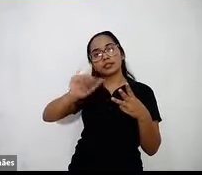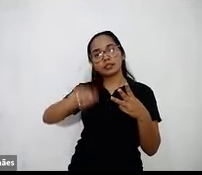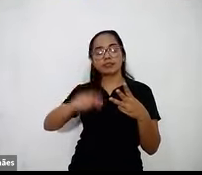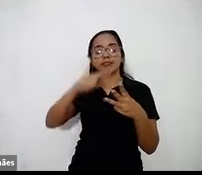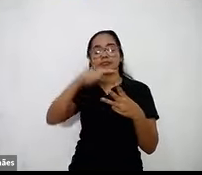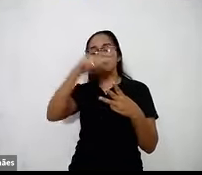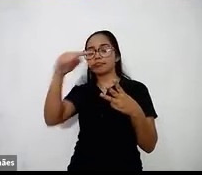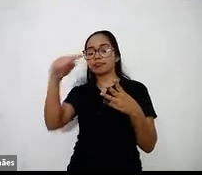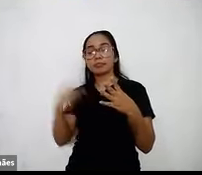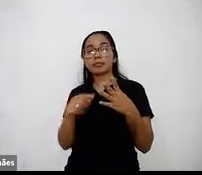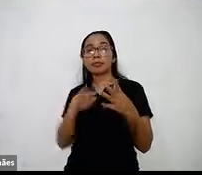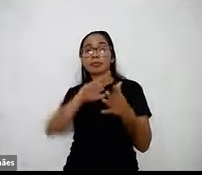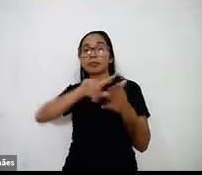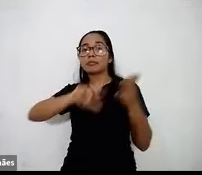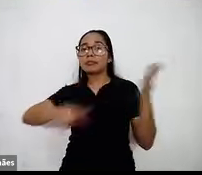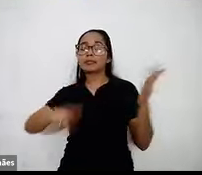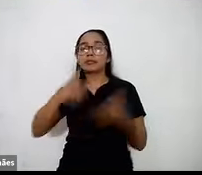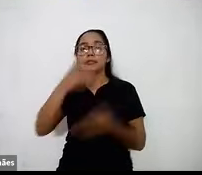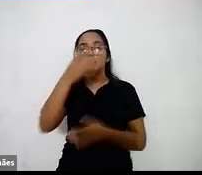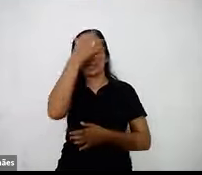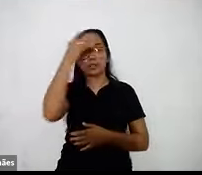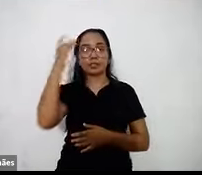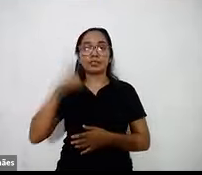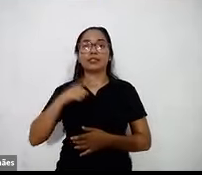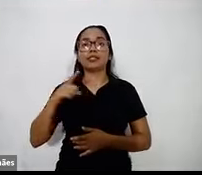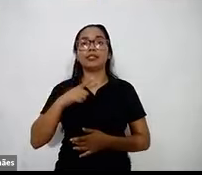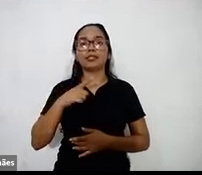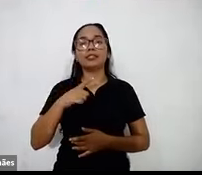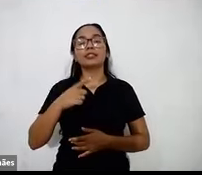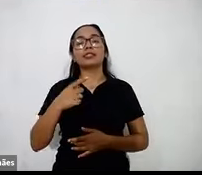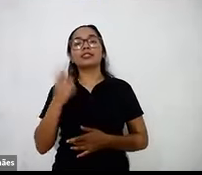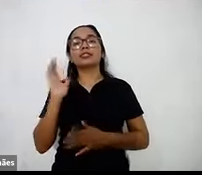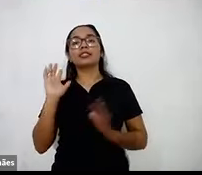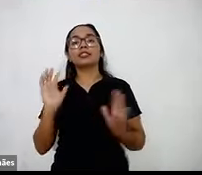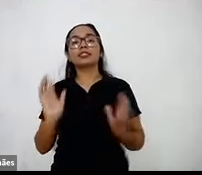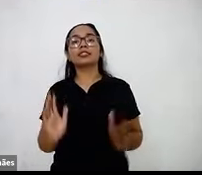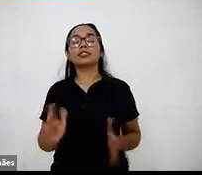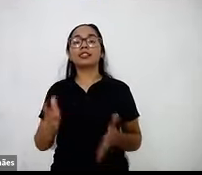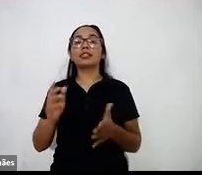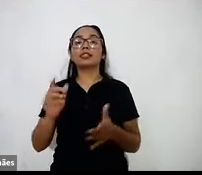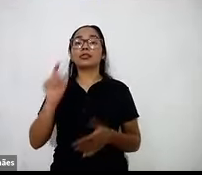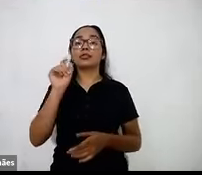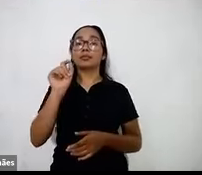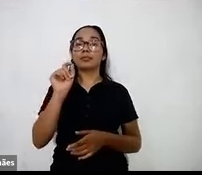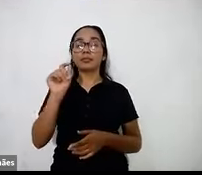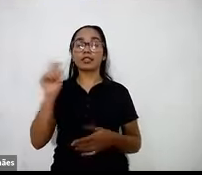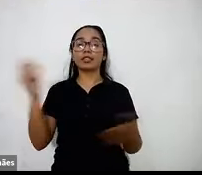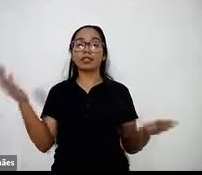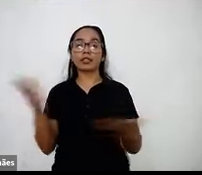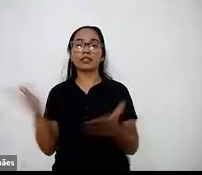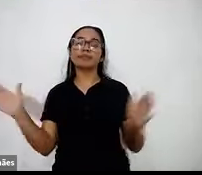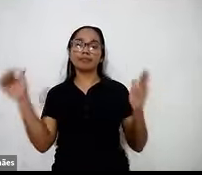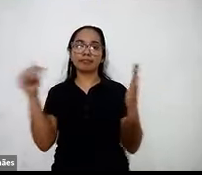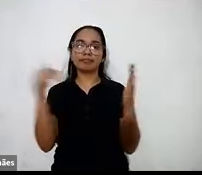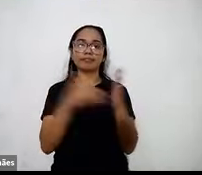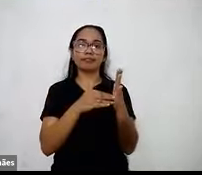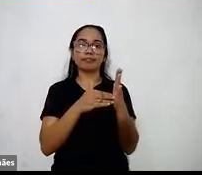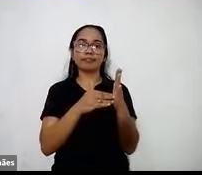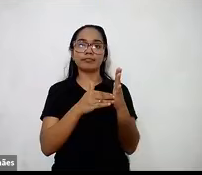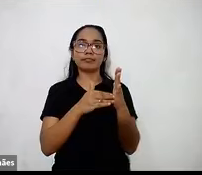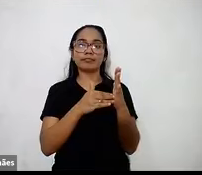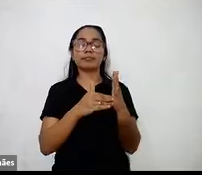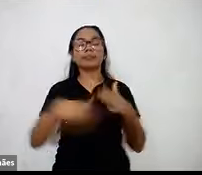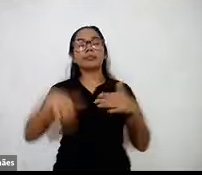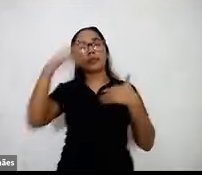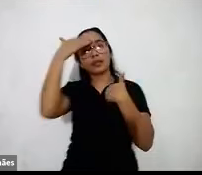é nessa textura coletiva que a gente quer fazer a política. Então, eu queria finalizar Primeiro, agradecendo às intérpretes